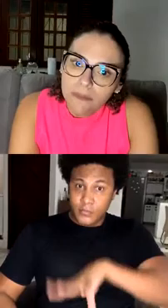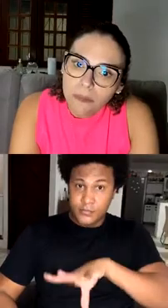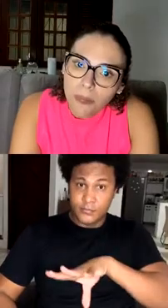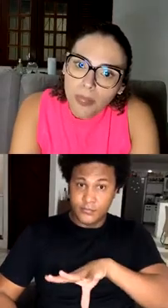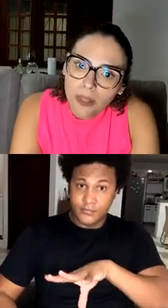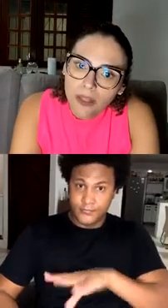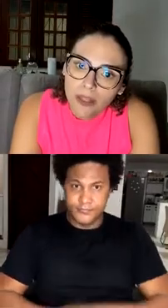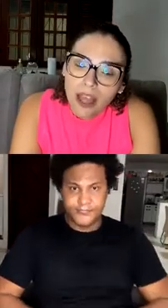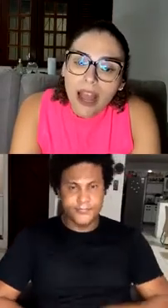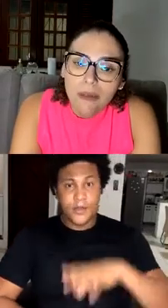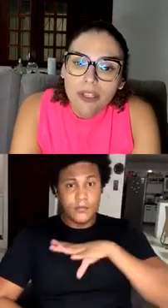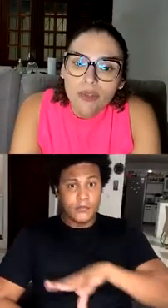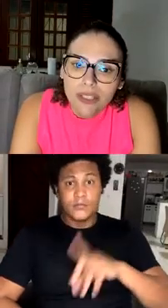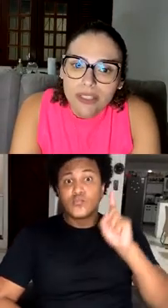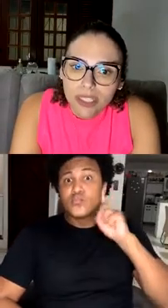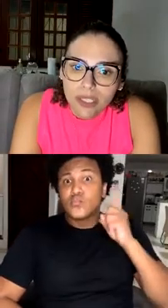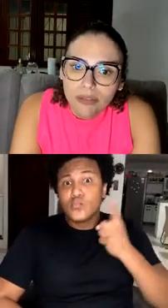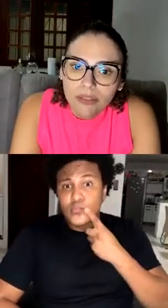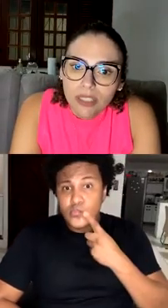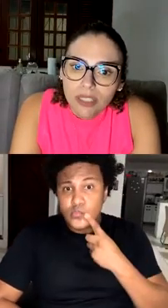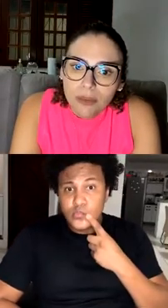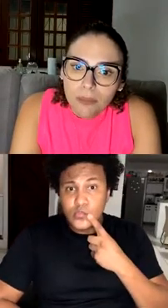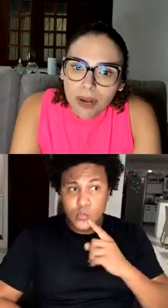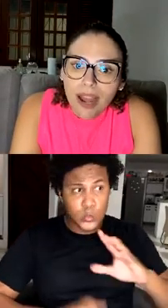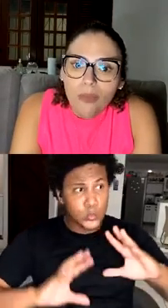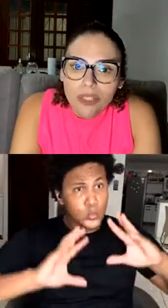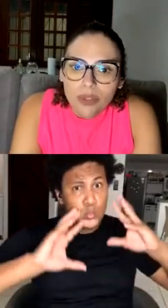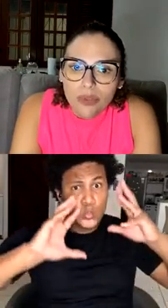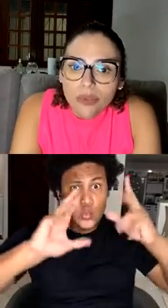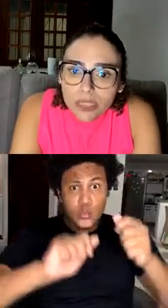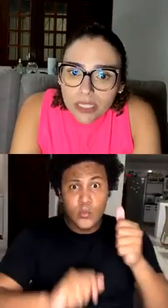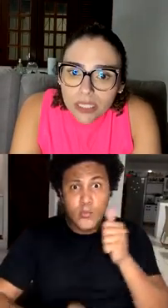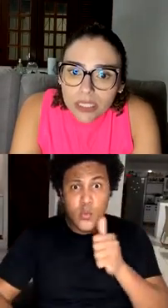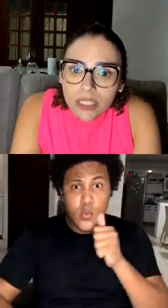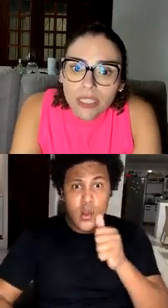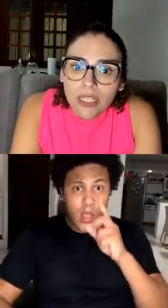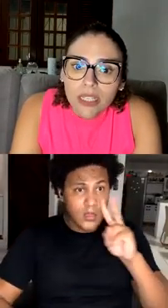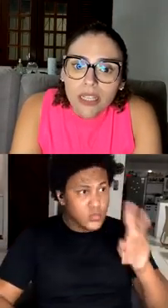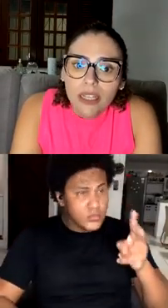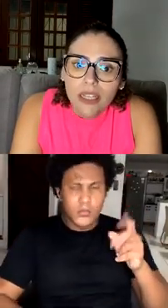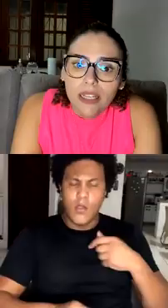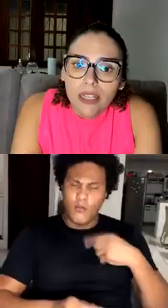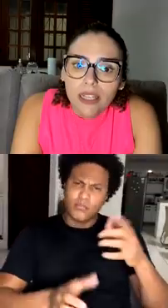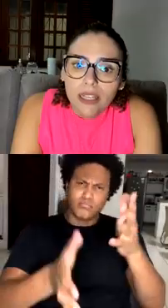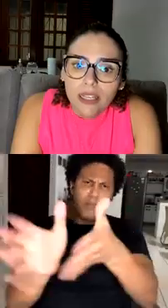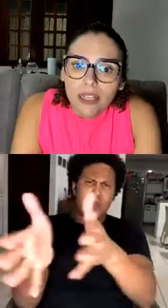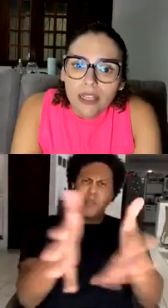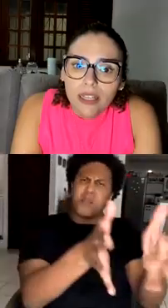veem. A menstruação, para uma surda,